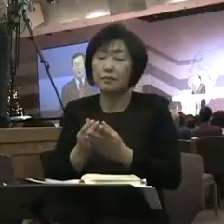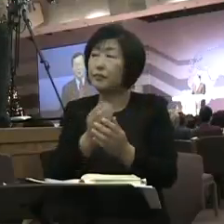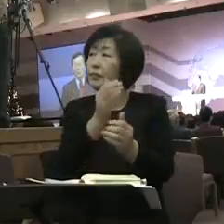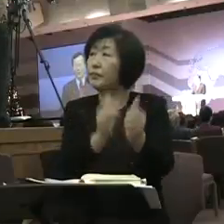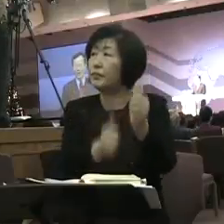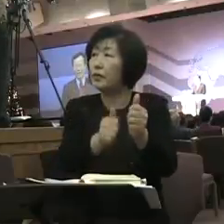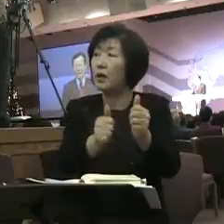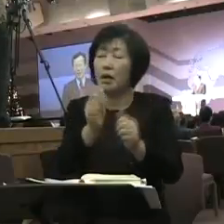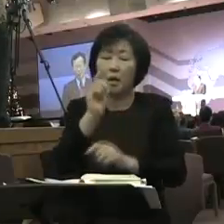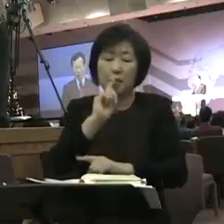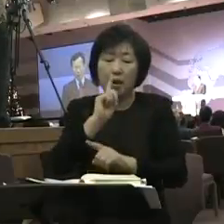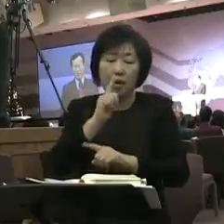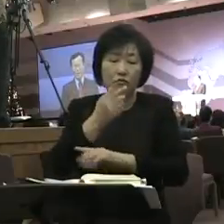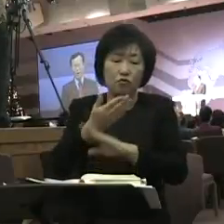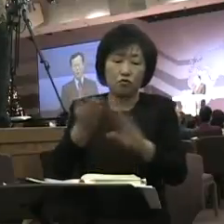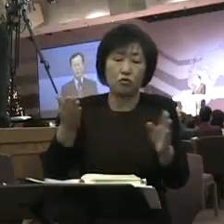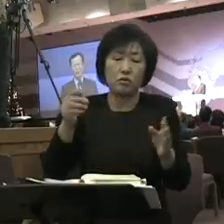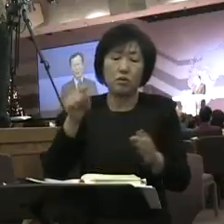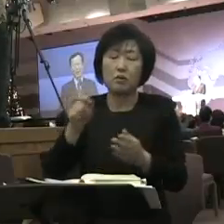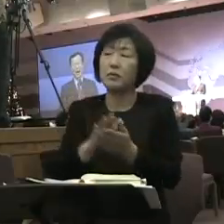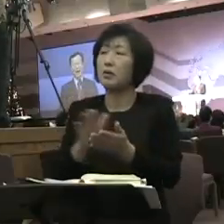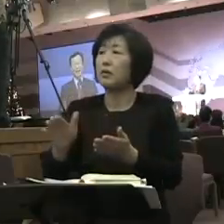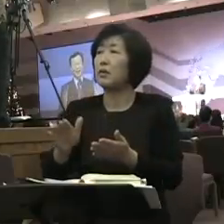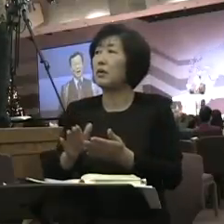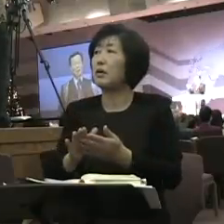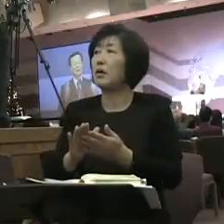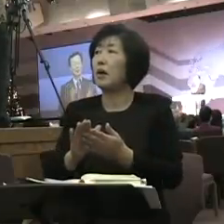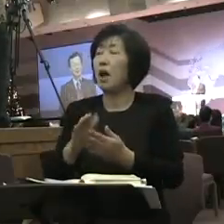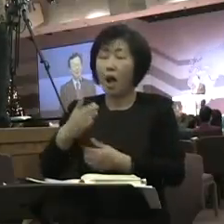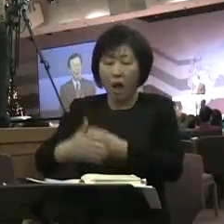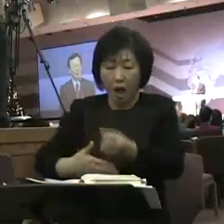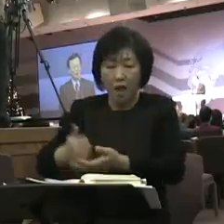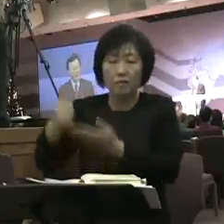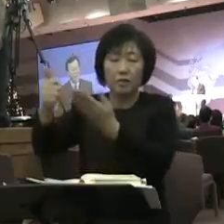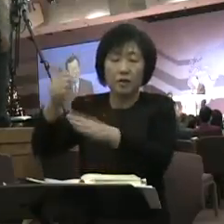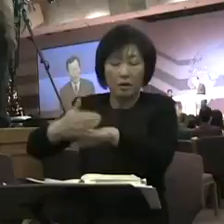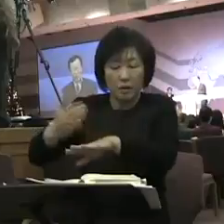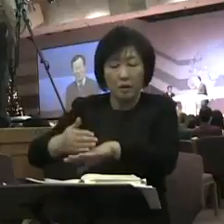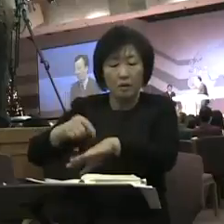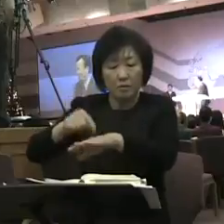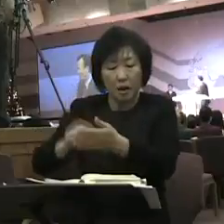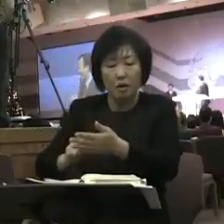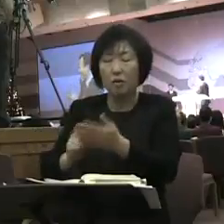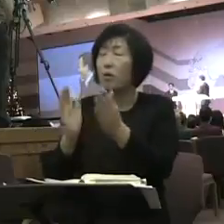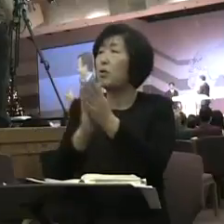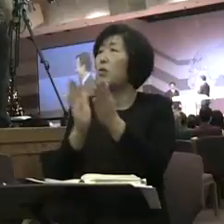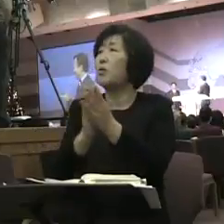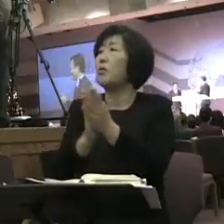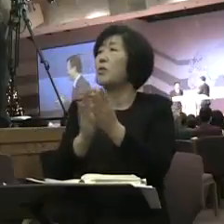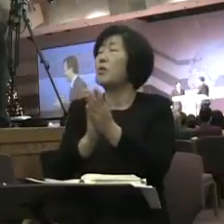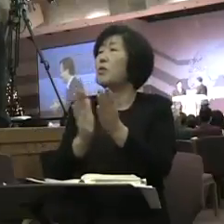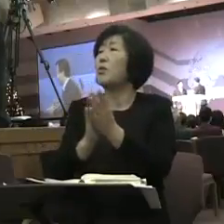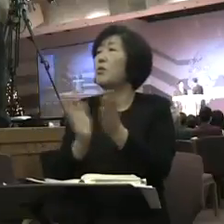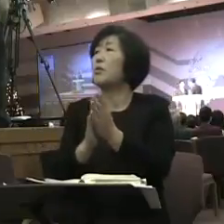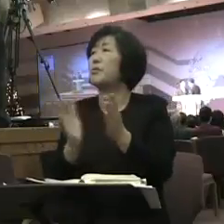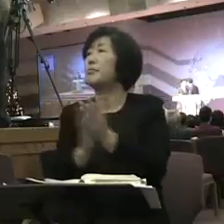말씀을 주실 것입니다. 백운영 목사님 나오실 때 우리 하나님께 감사드리는 마음으로 박수해 주시겠습니다.